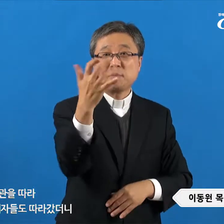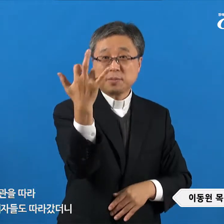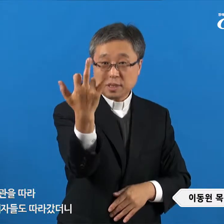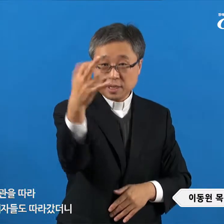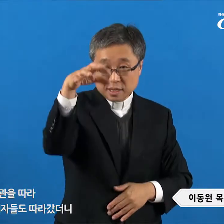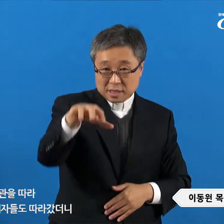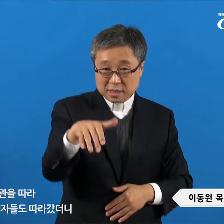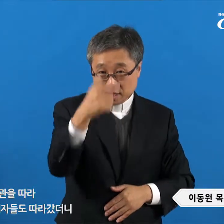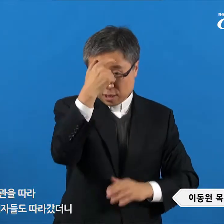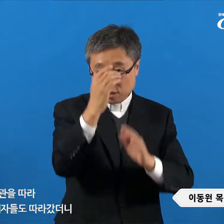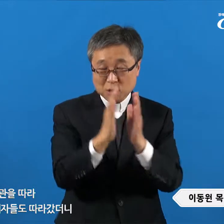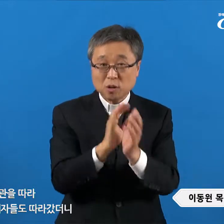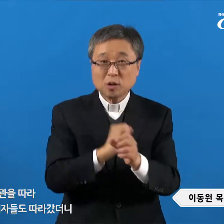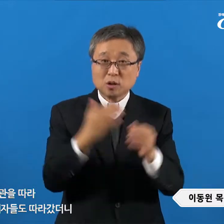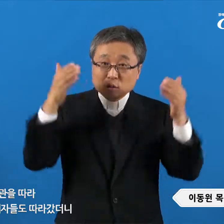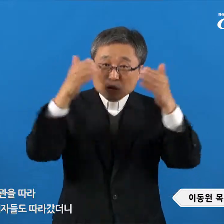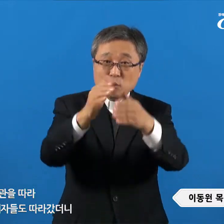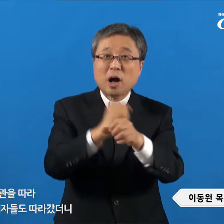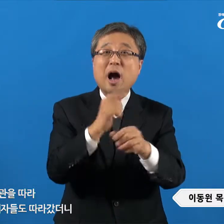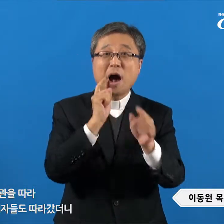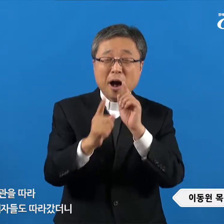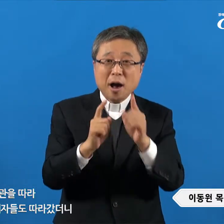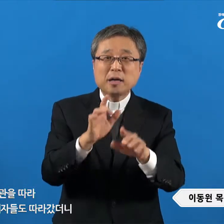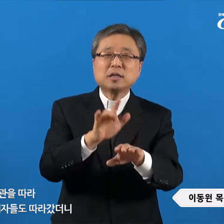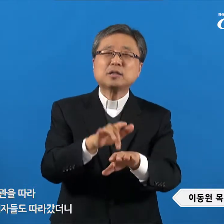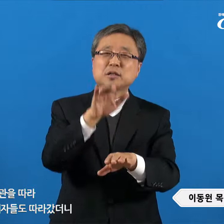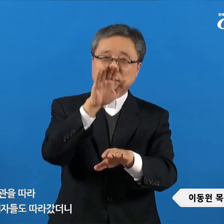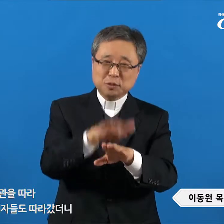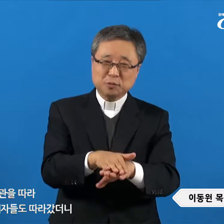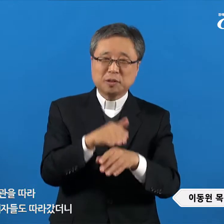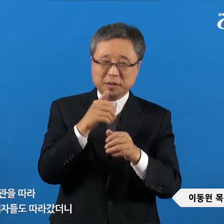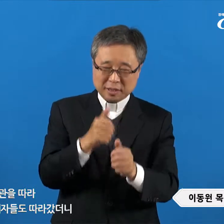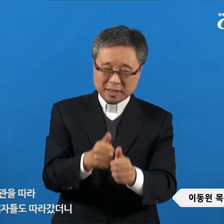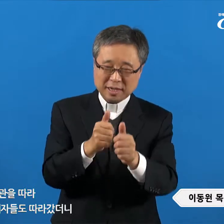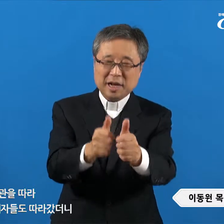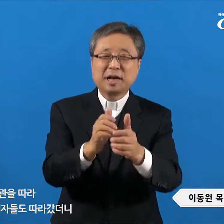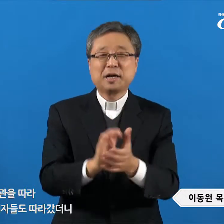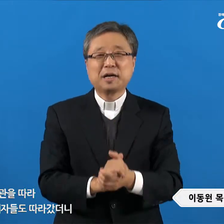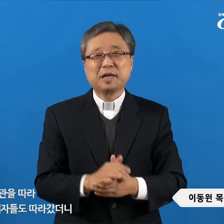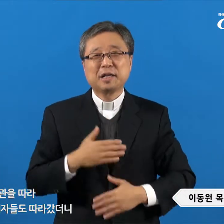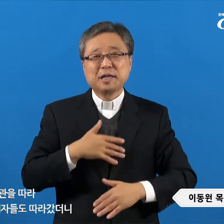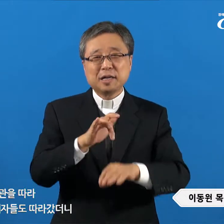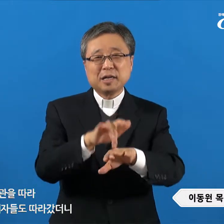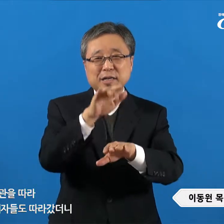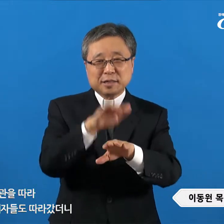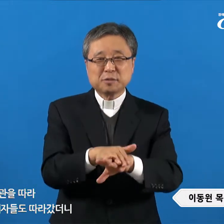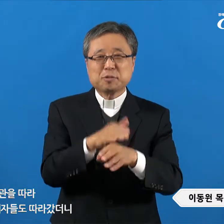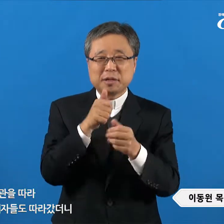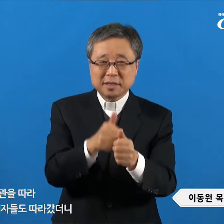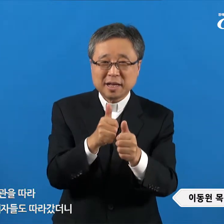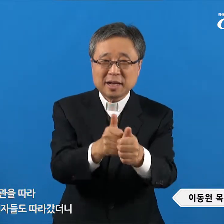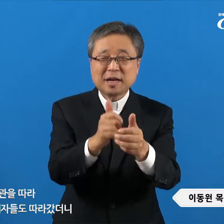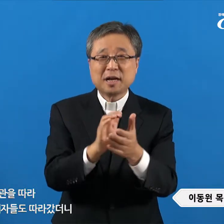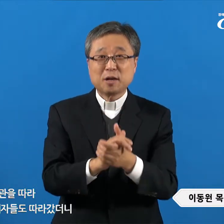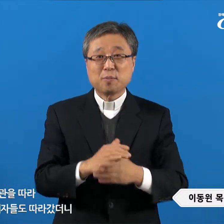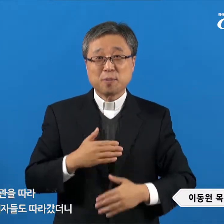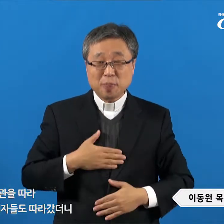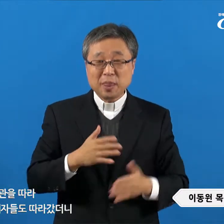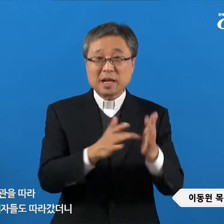뭐예요? 여기서 주목할 말씀이 습관을 따라, 이 대목이에요. 습관을 따라 그는 감람산에